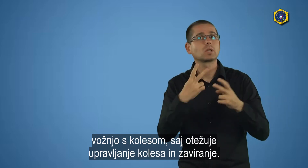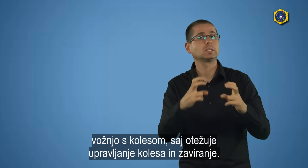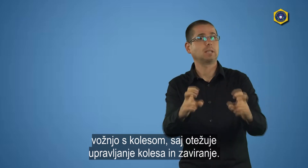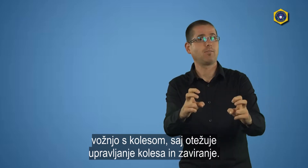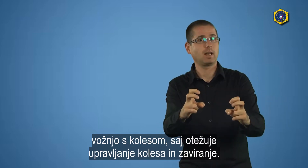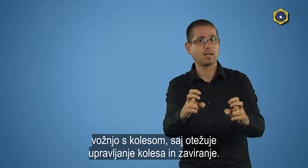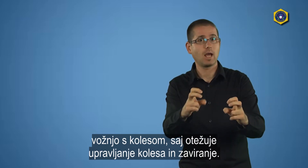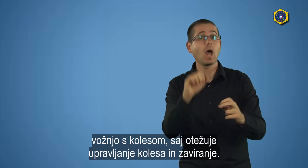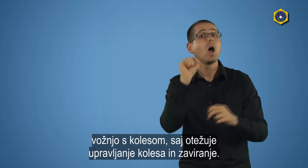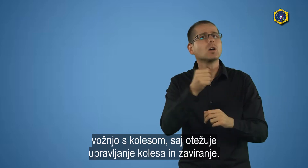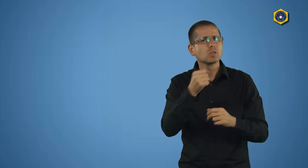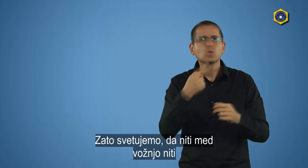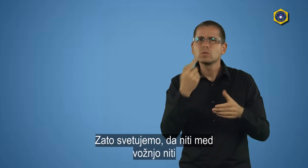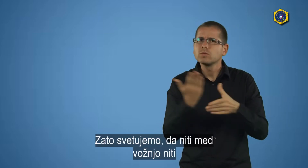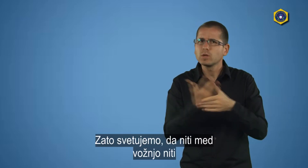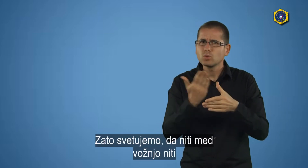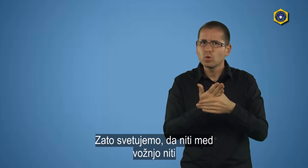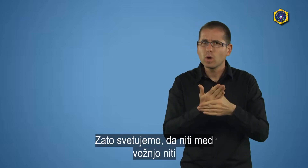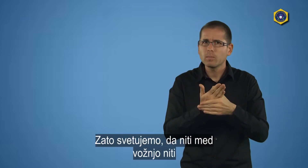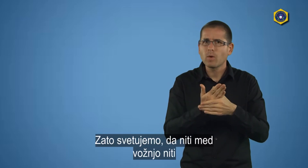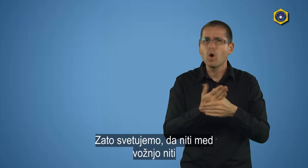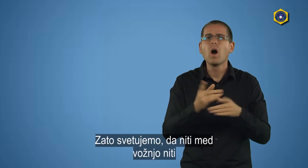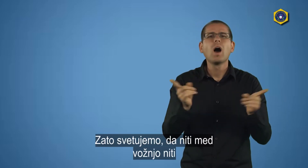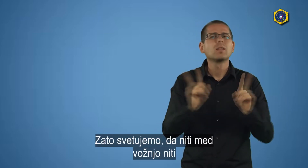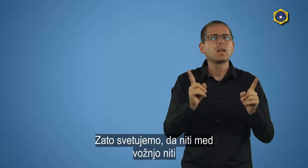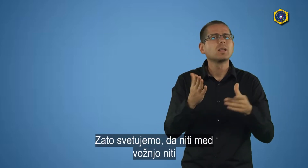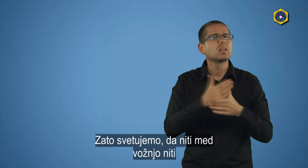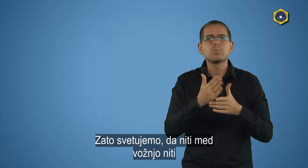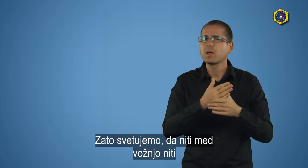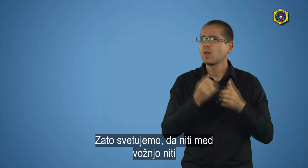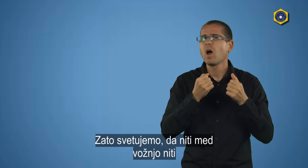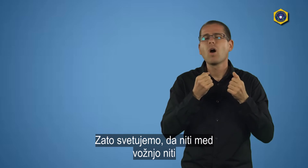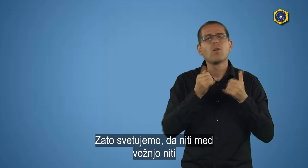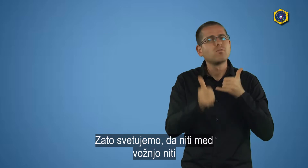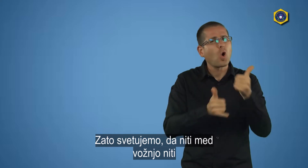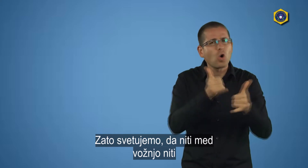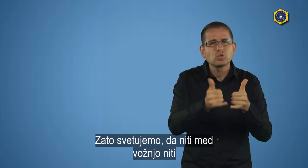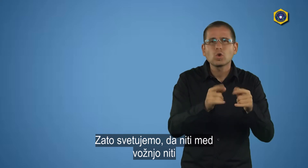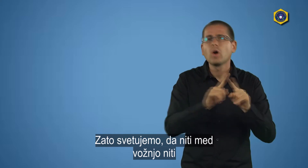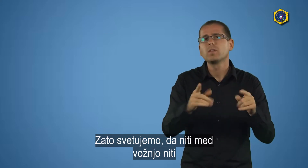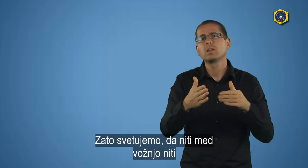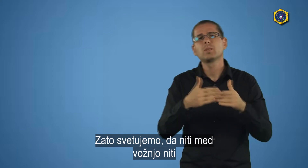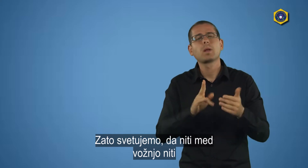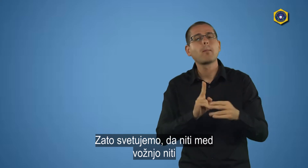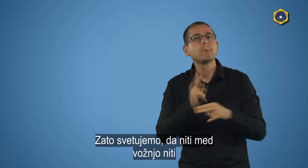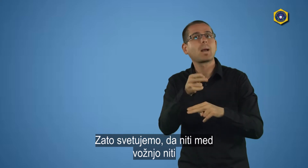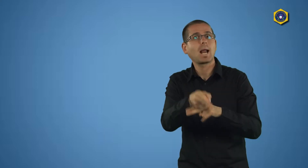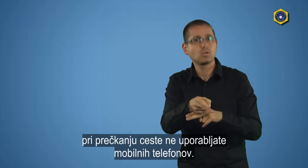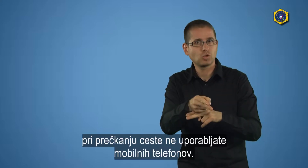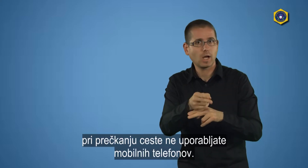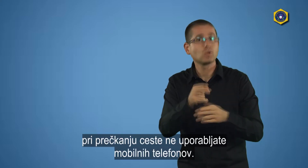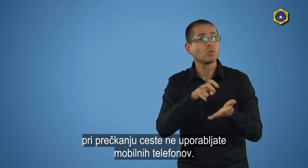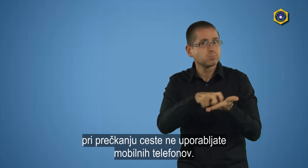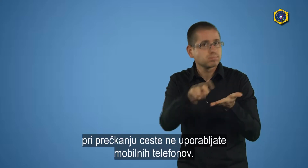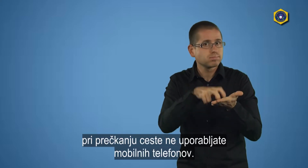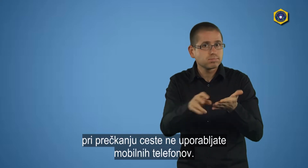zaviranje. Zato svetujemo, da niti med vožnjo, niti pri prečkanju ceste ne uporabljate